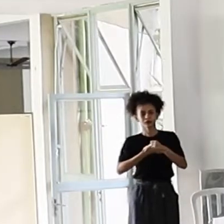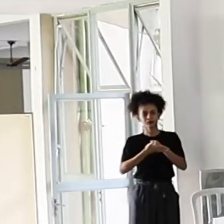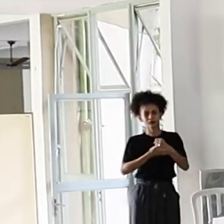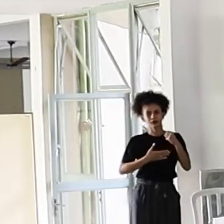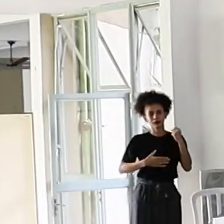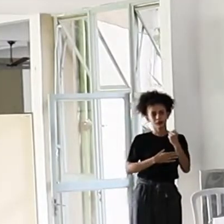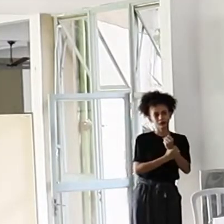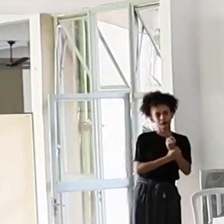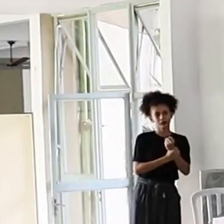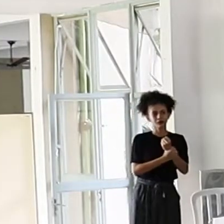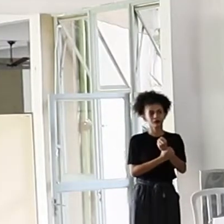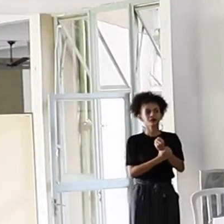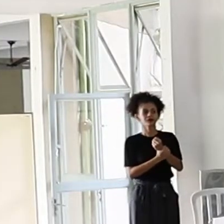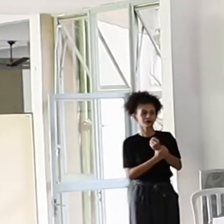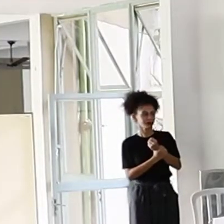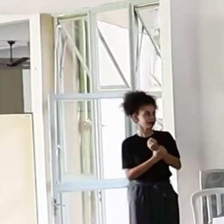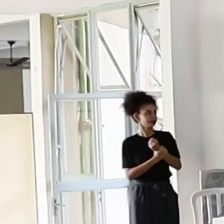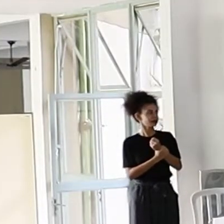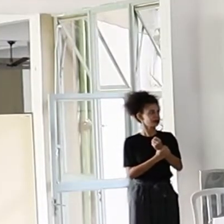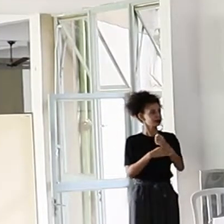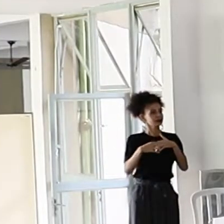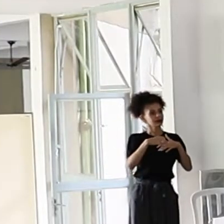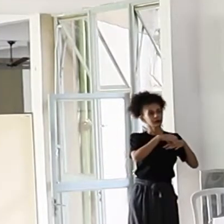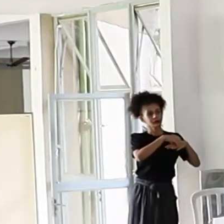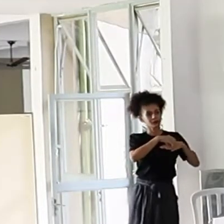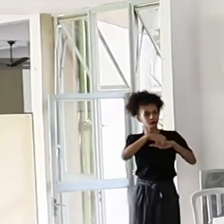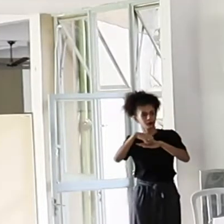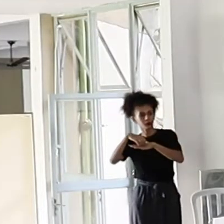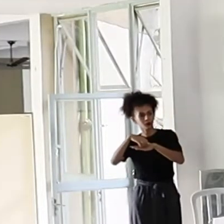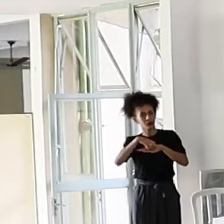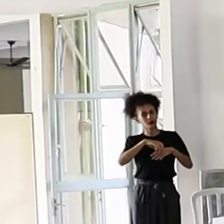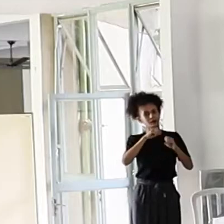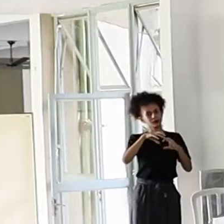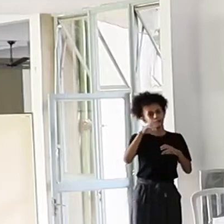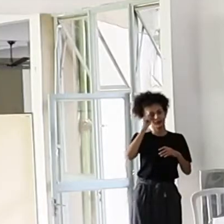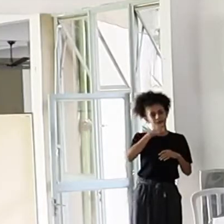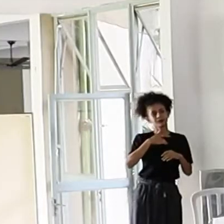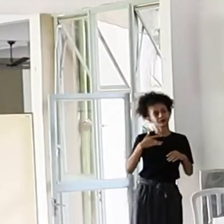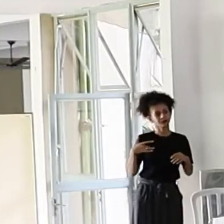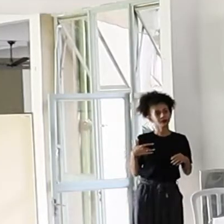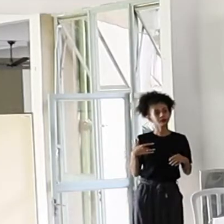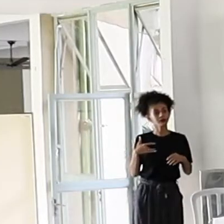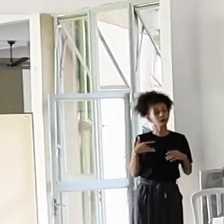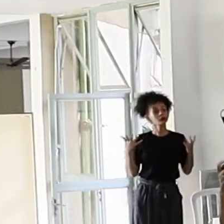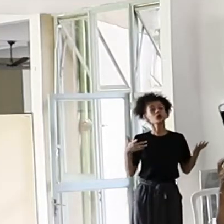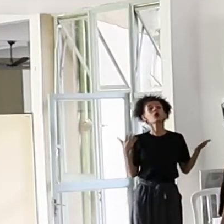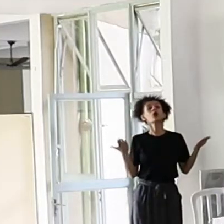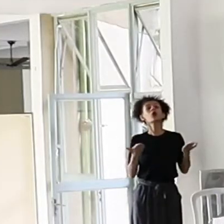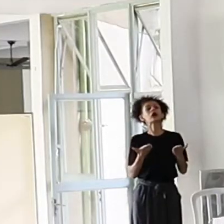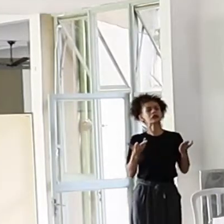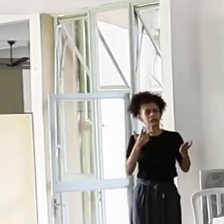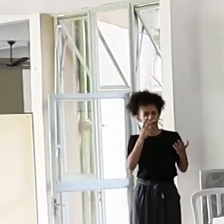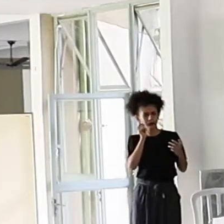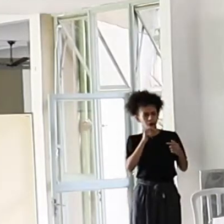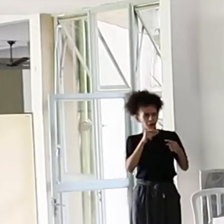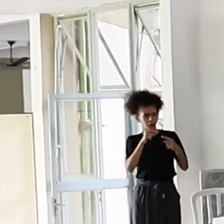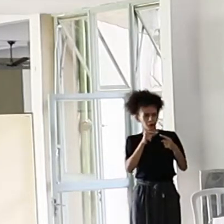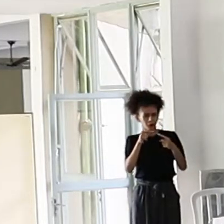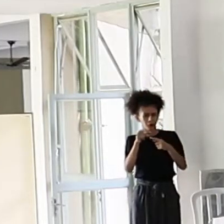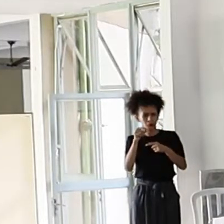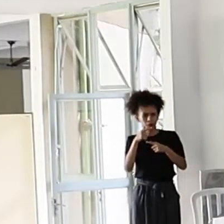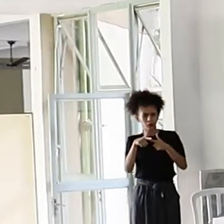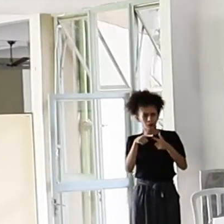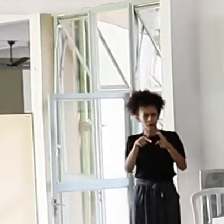segurança mobilidade transporte educação saúde e hoje será se esses